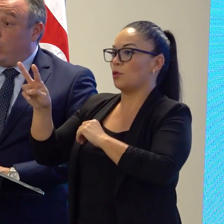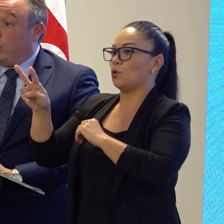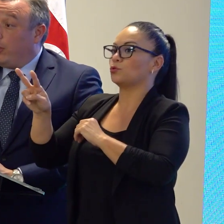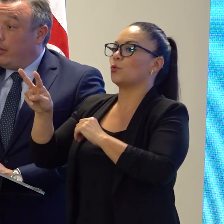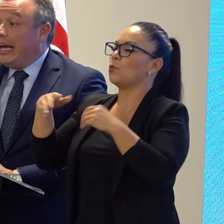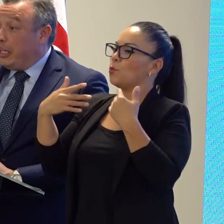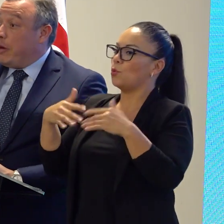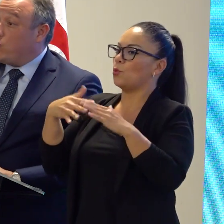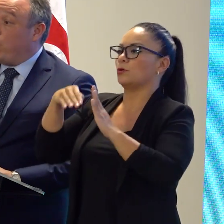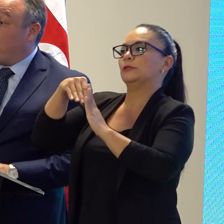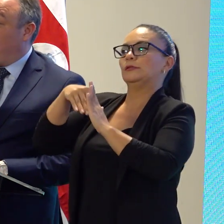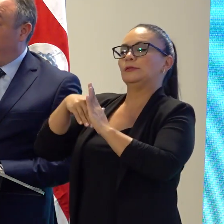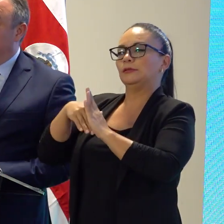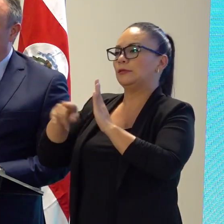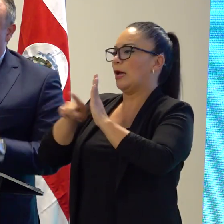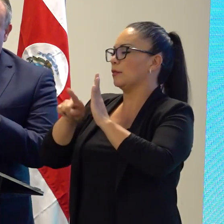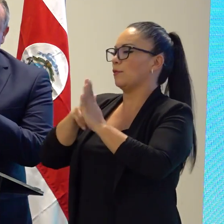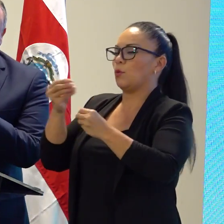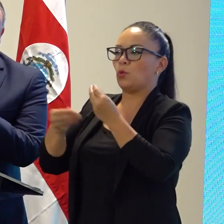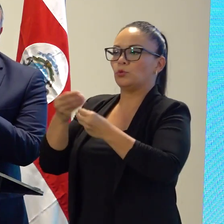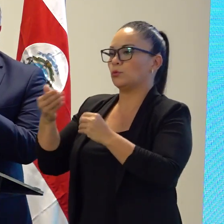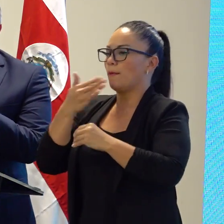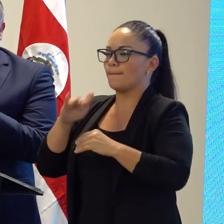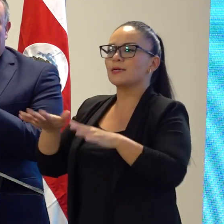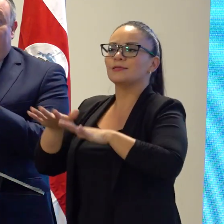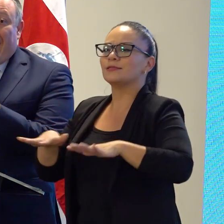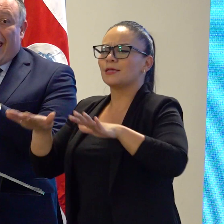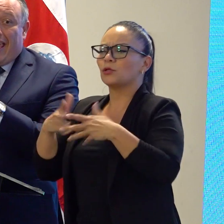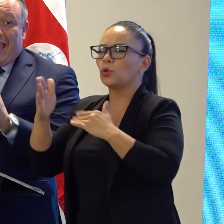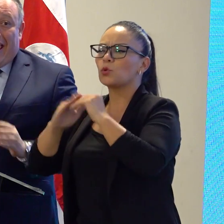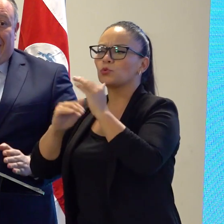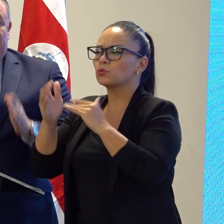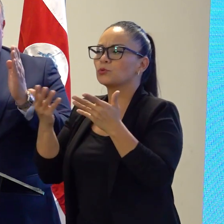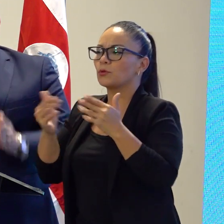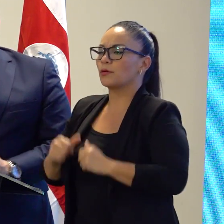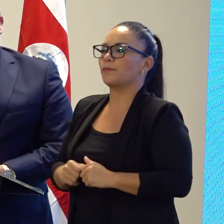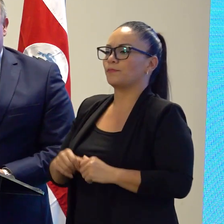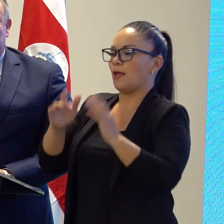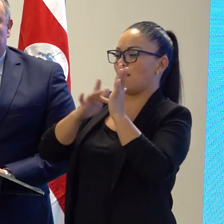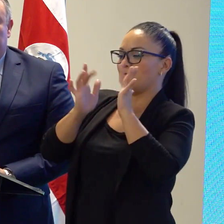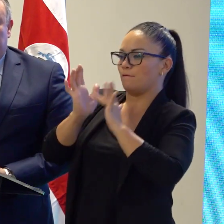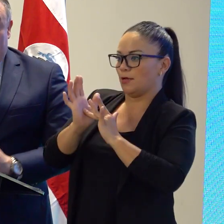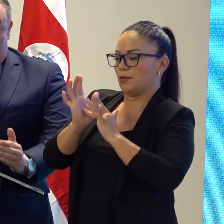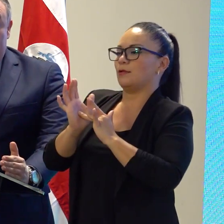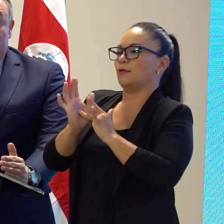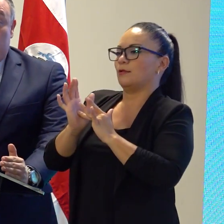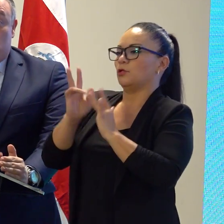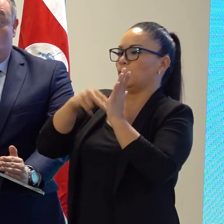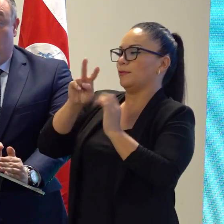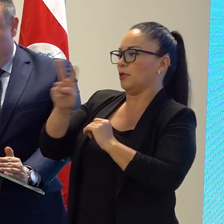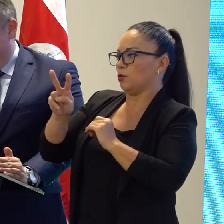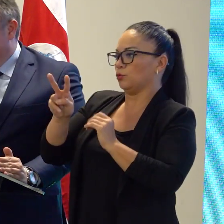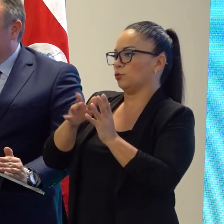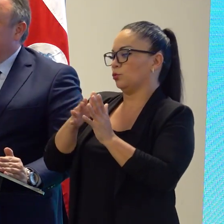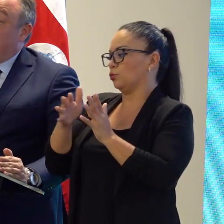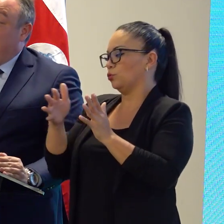una variación negativa en su producción fue un sector que entre abril del dos